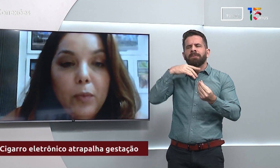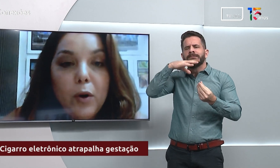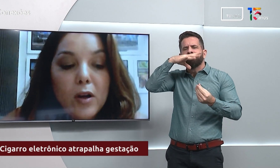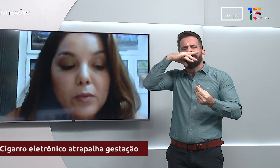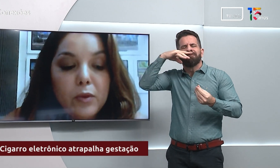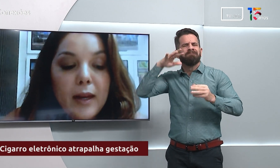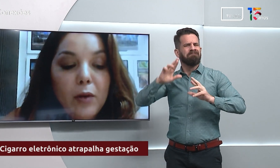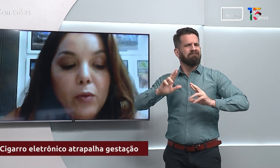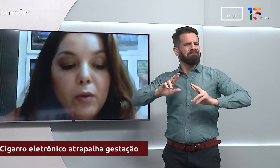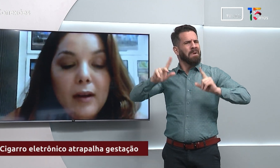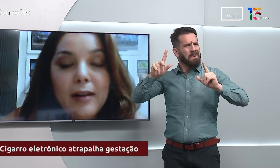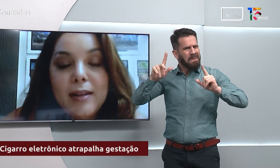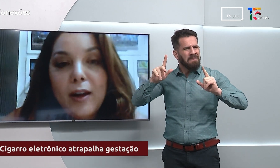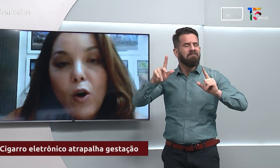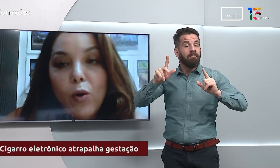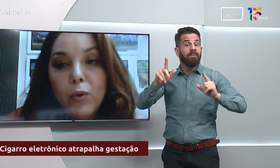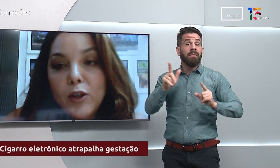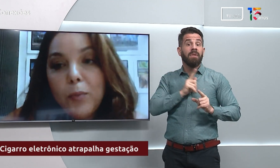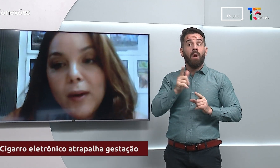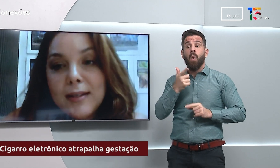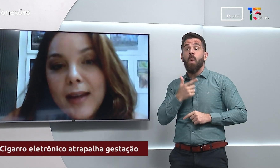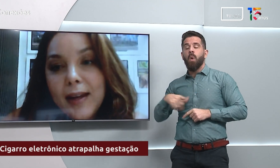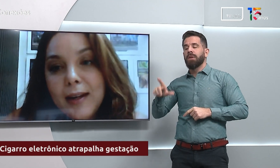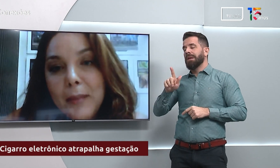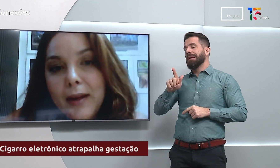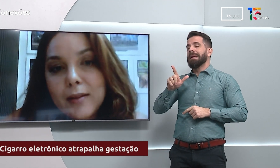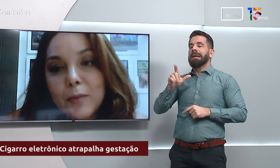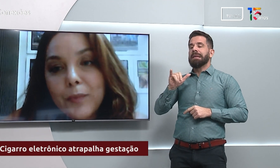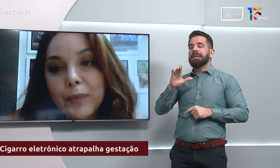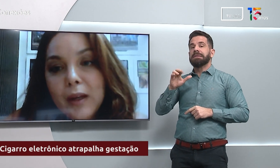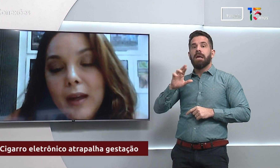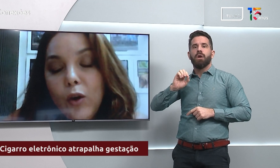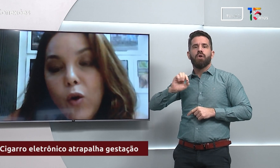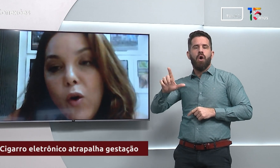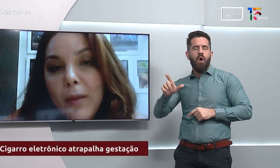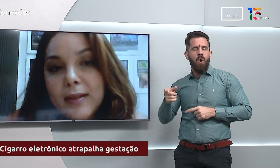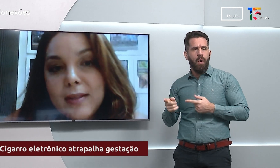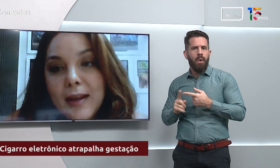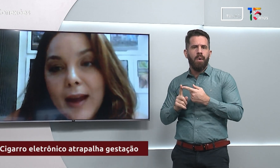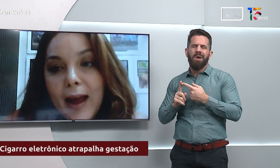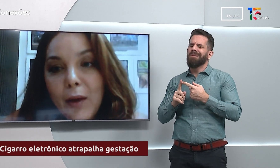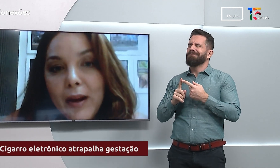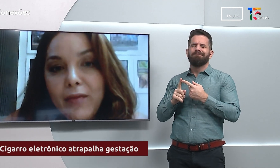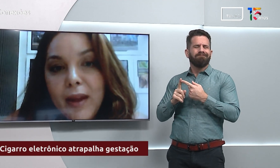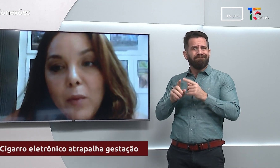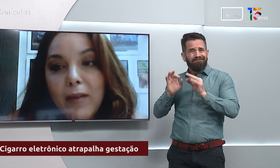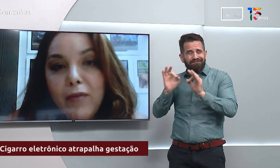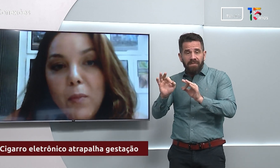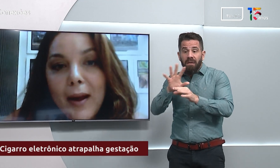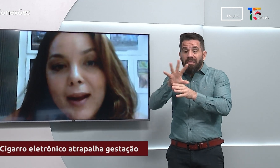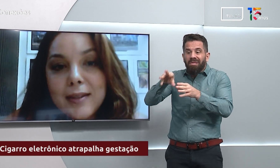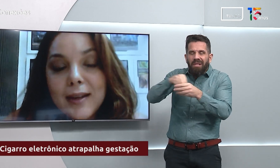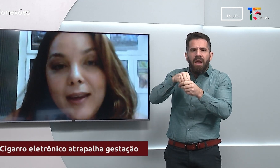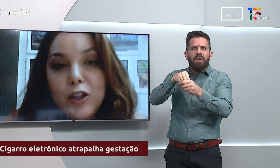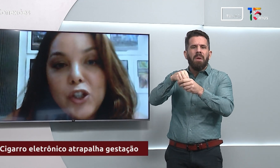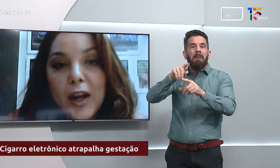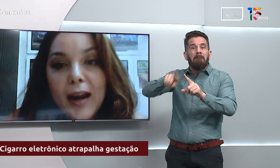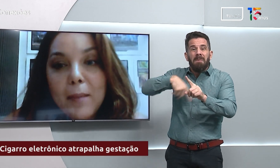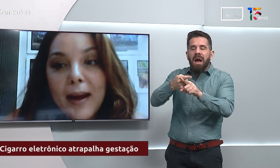têm um alto teor de nicotina e outros componentes que são muito graves, né? Então, por exemplo, a